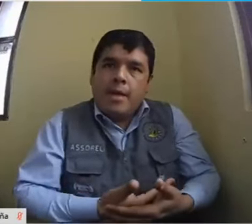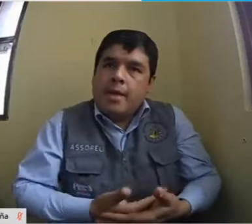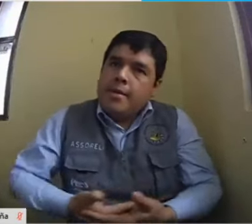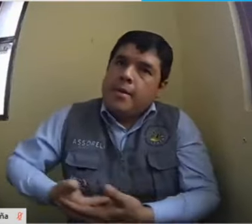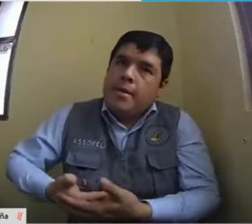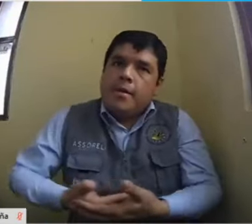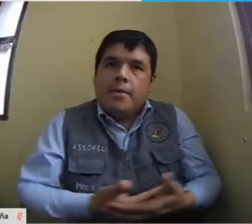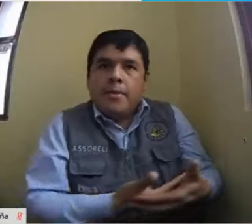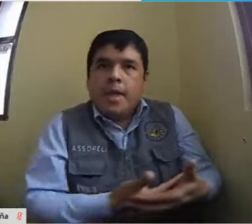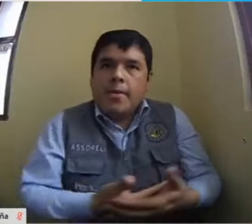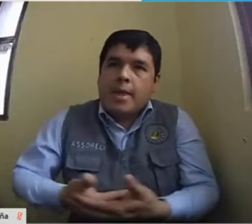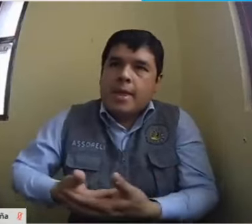bebé,